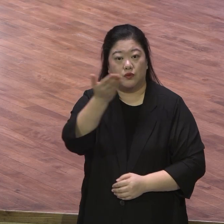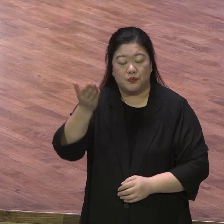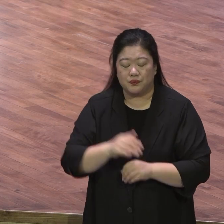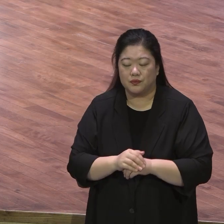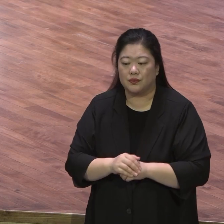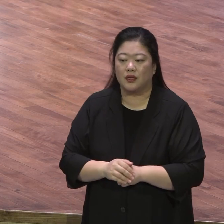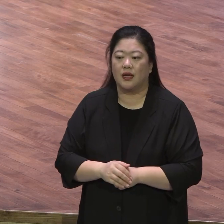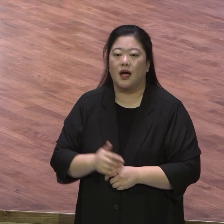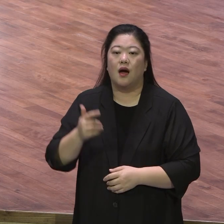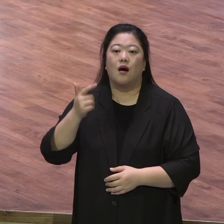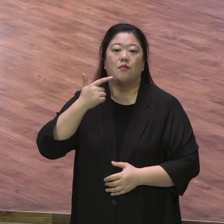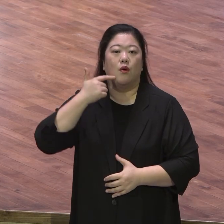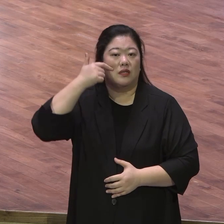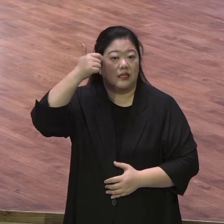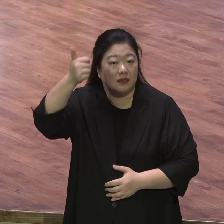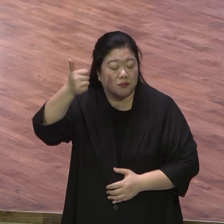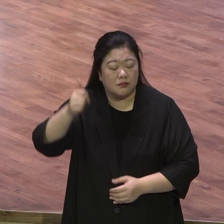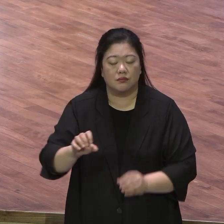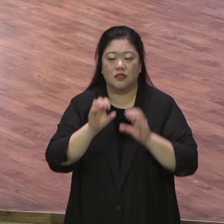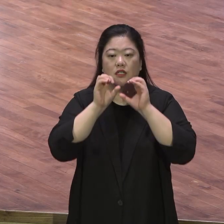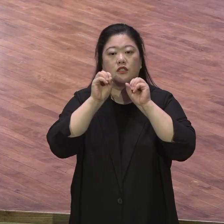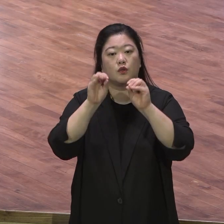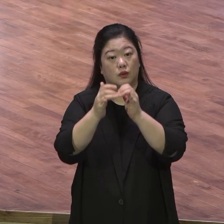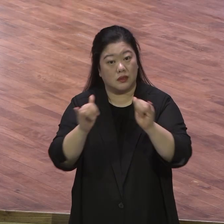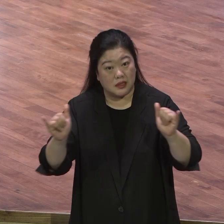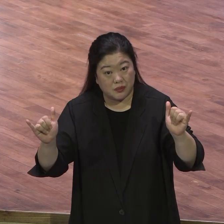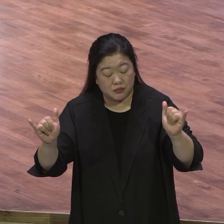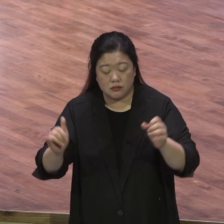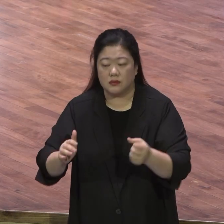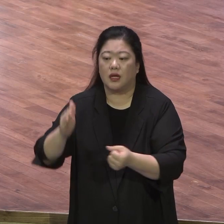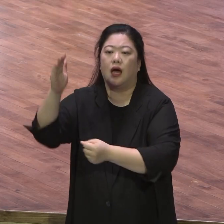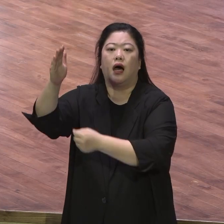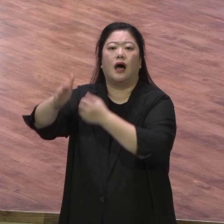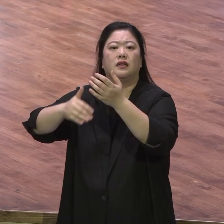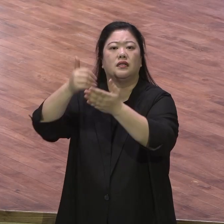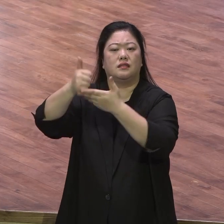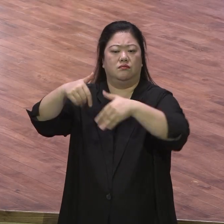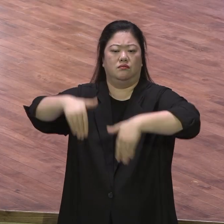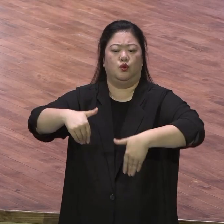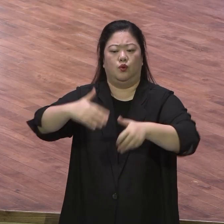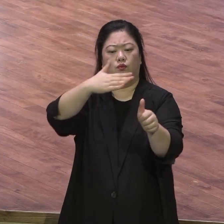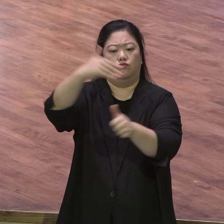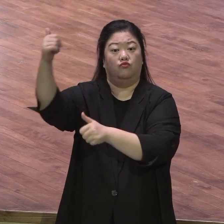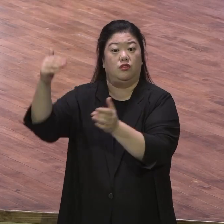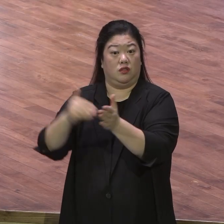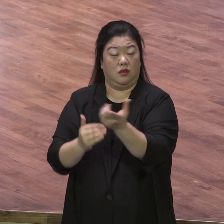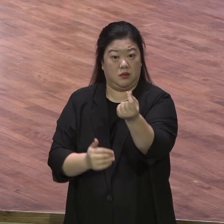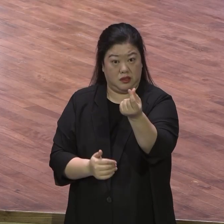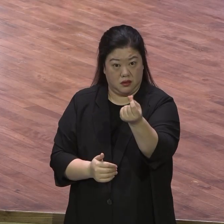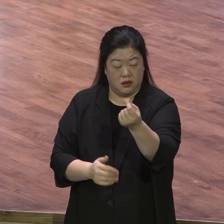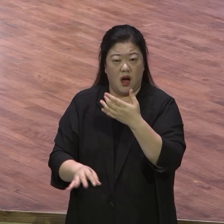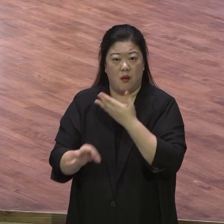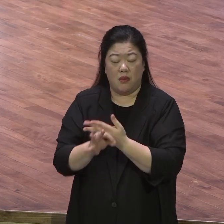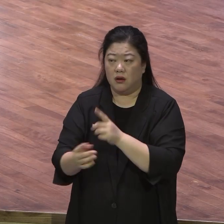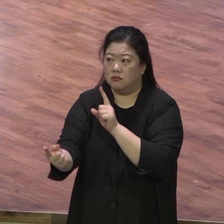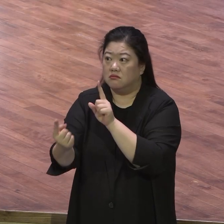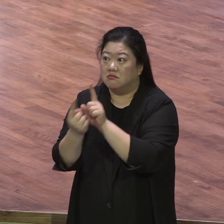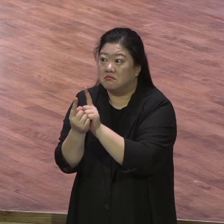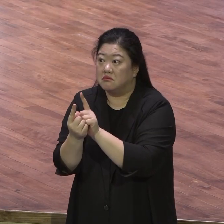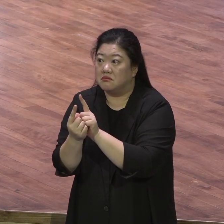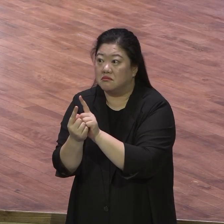함부로 말하고 함부로 행동하면 안 돼요 믿음이 있는 사람을 알아요 자기 집안에 아들이